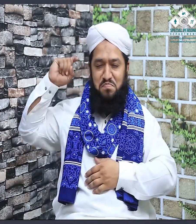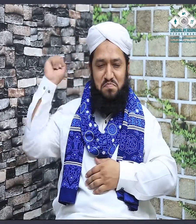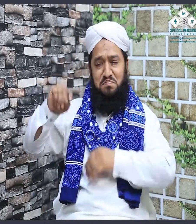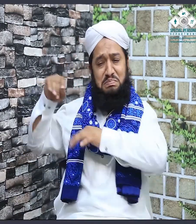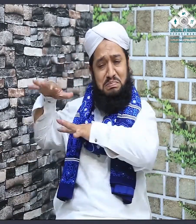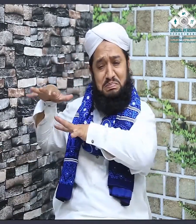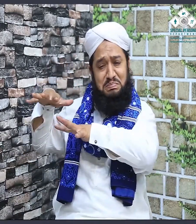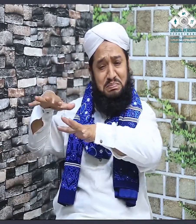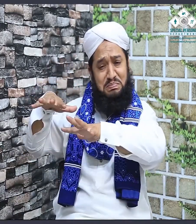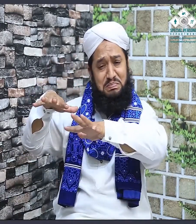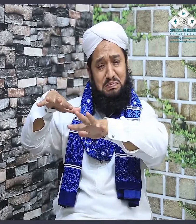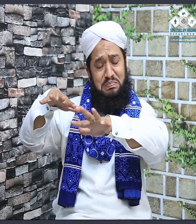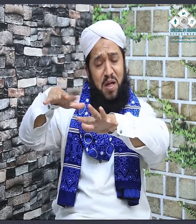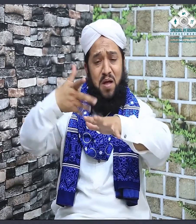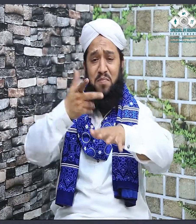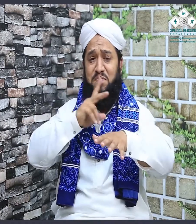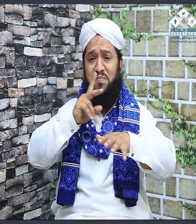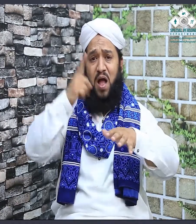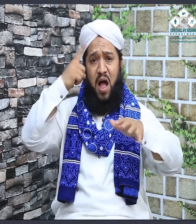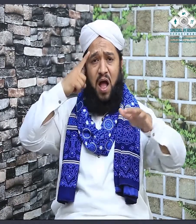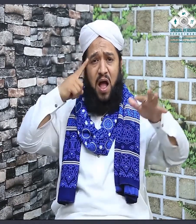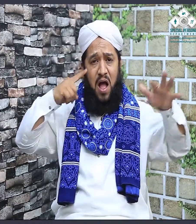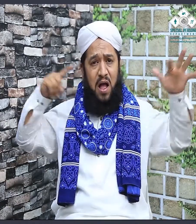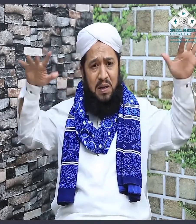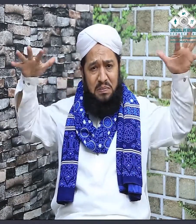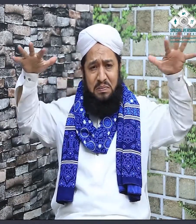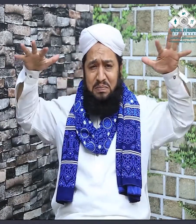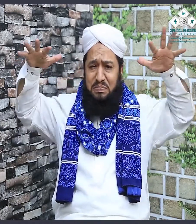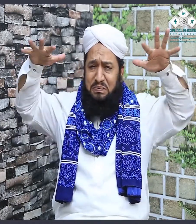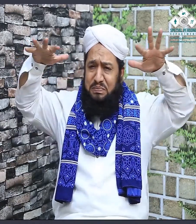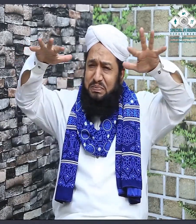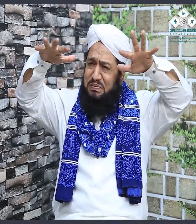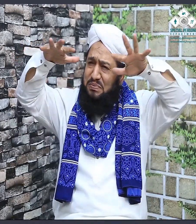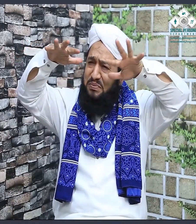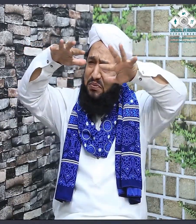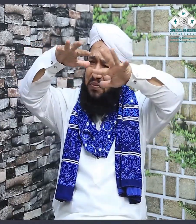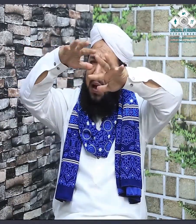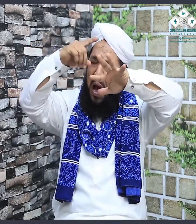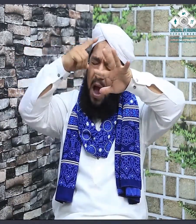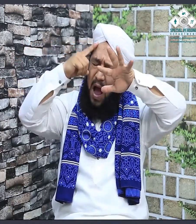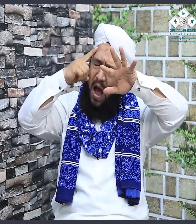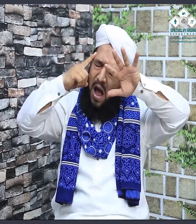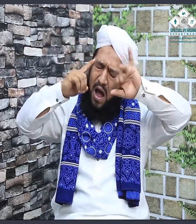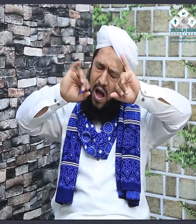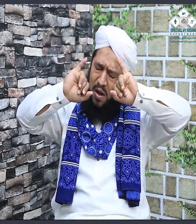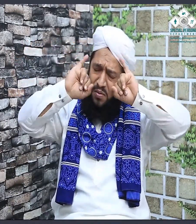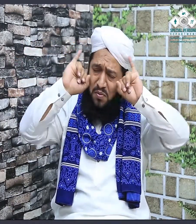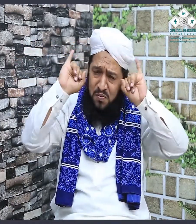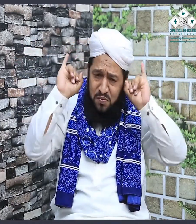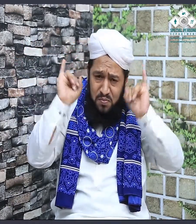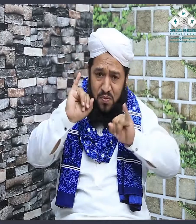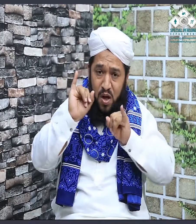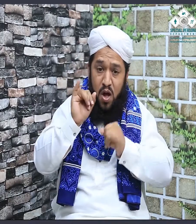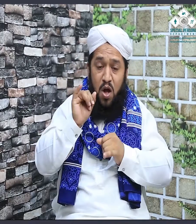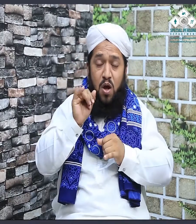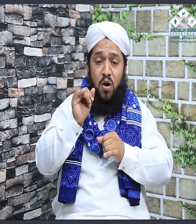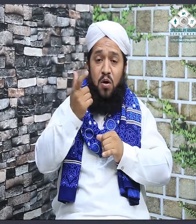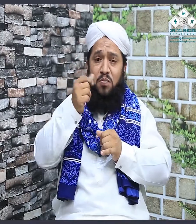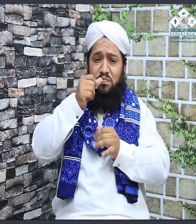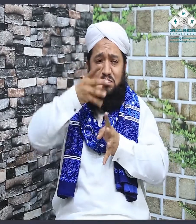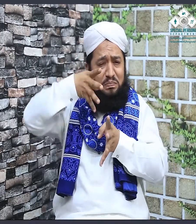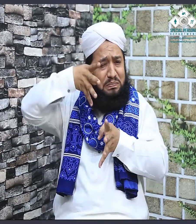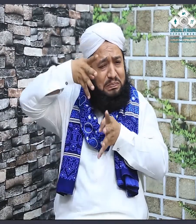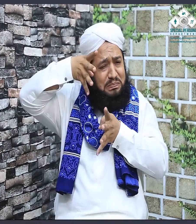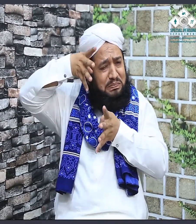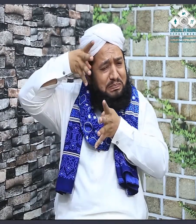یوں کہ بڑے بڑے کلاؤڈز آئے، بادل آئے اور ڈارک اندھیرا ہو گیا اور کثرت سے ایبنڈنٹلی بارش ہونے